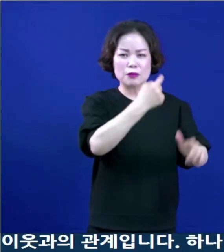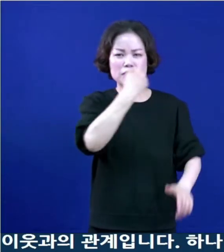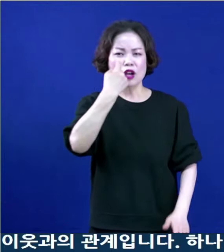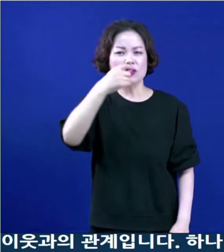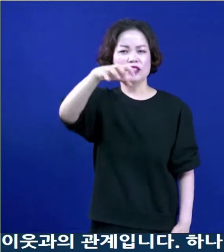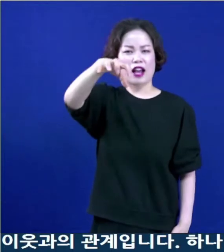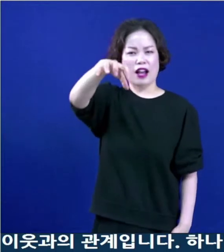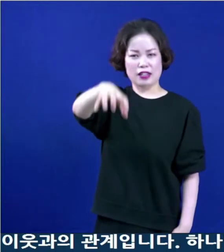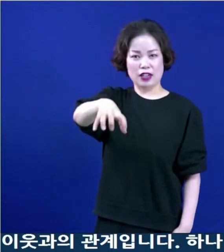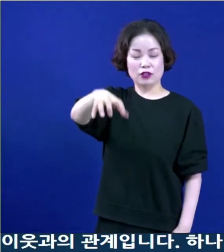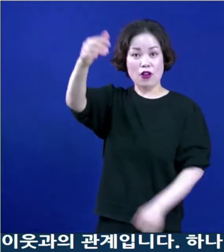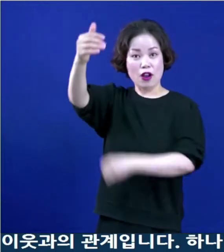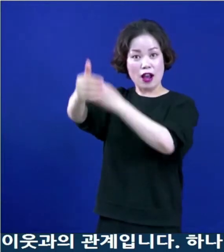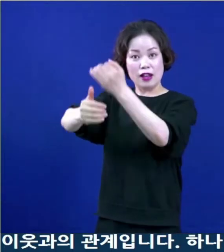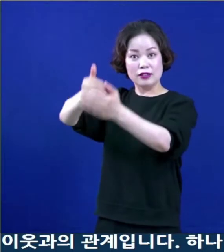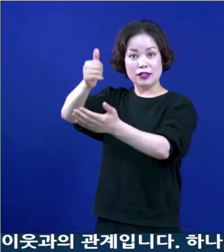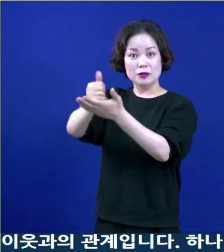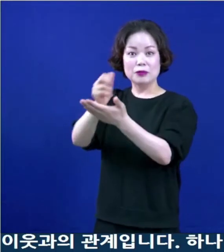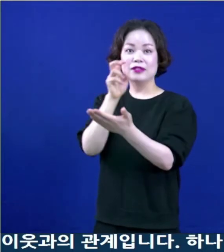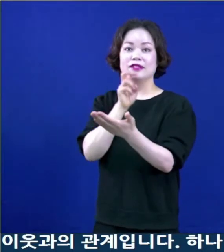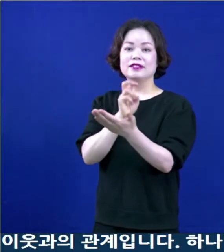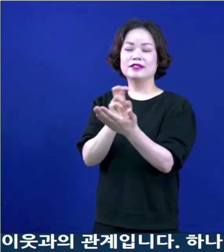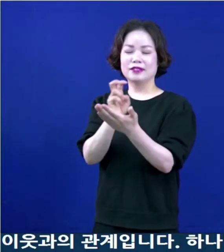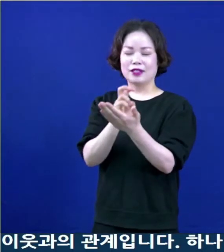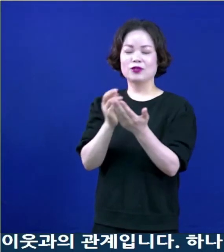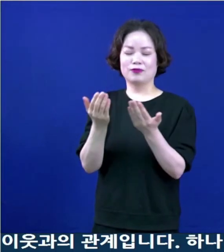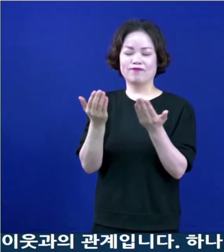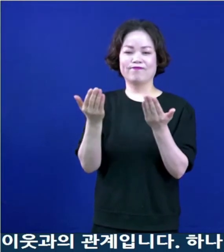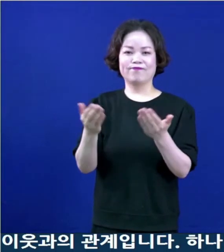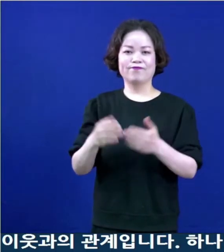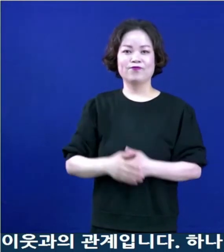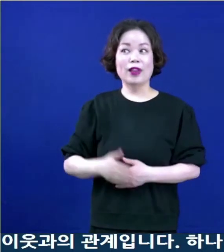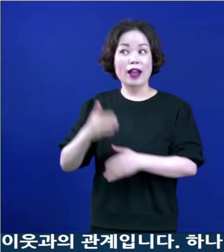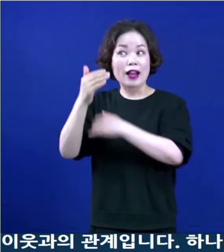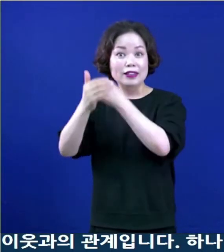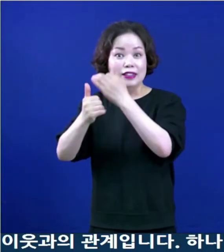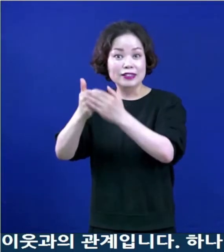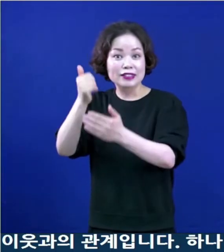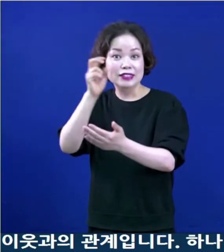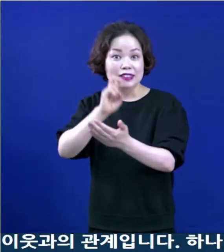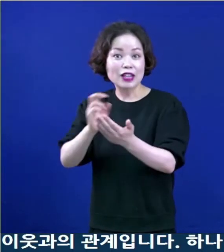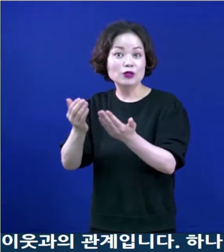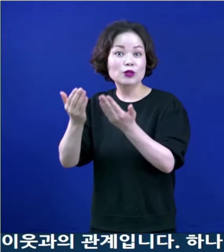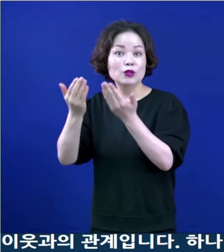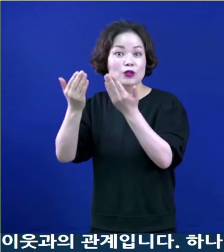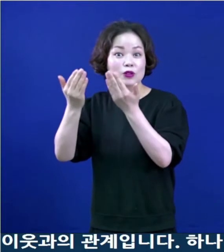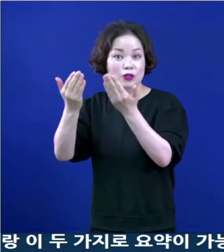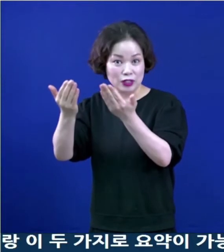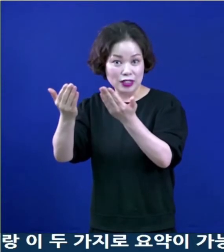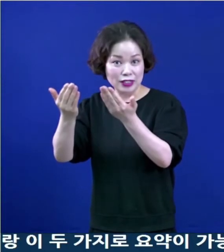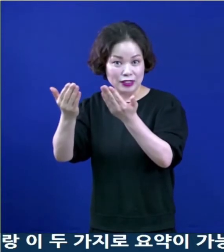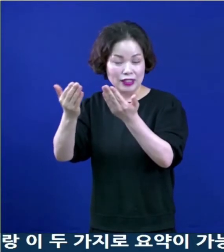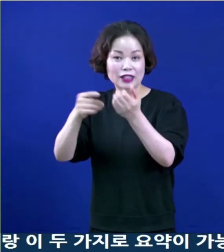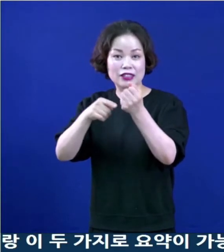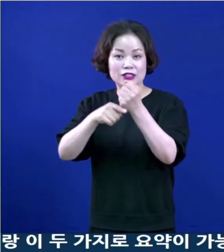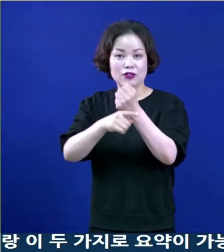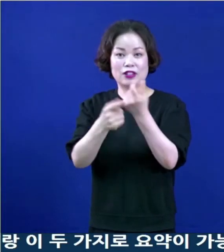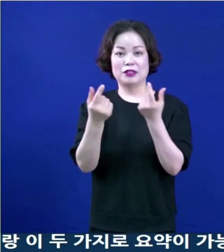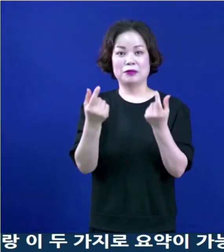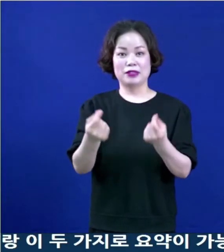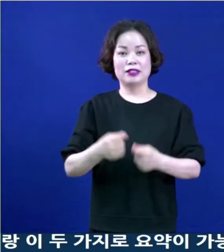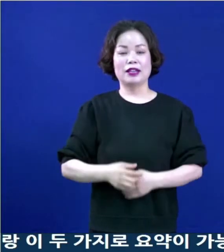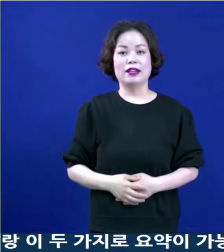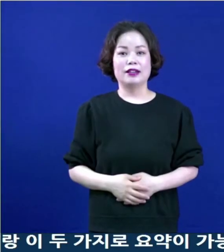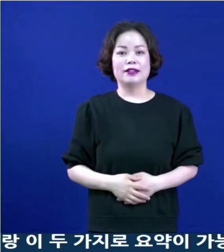우리가 하나님의 찬송이 되어야 되는 거죠. 하나님을 찬송해야 된다는 뜻입니다.